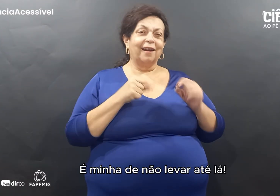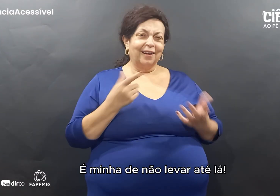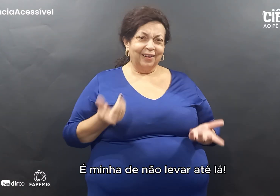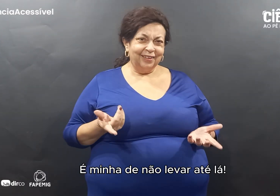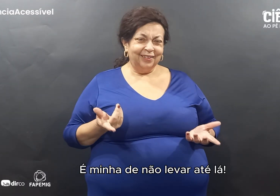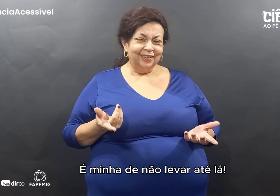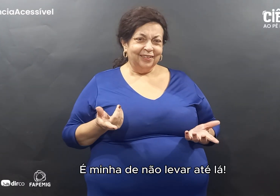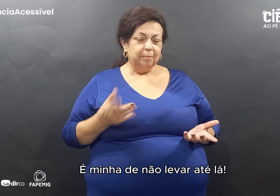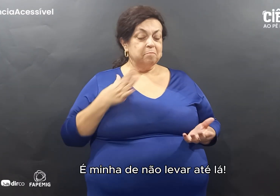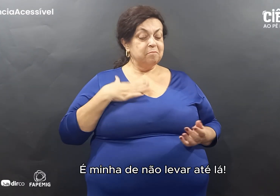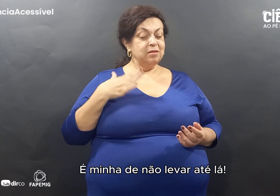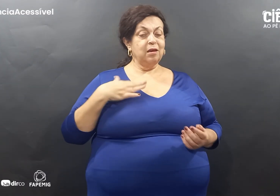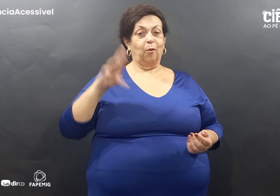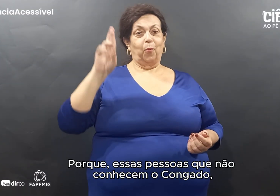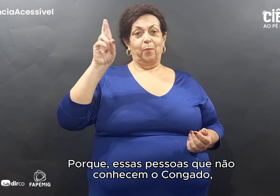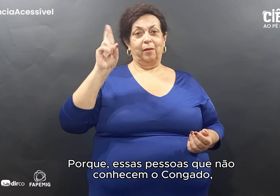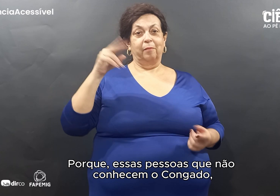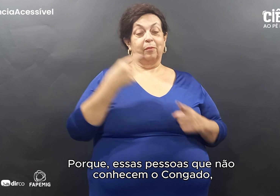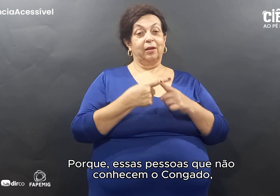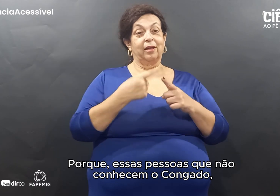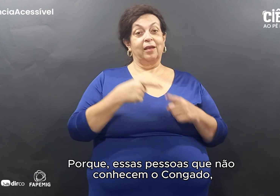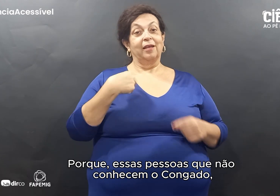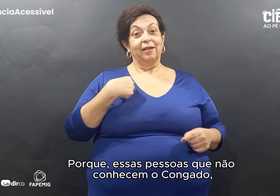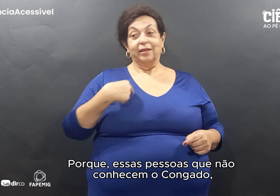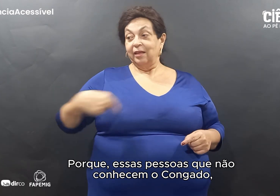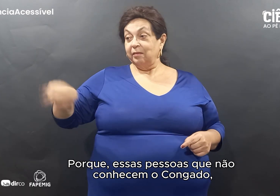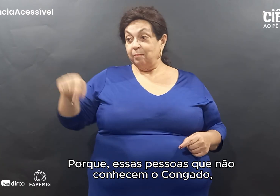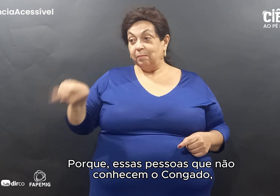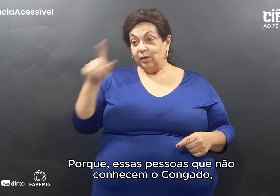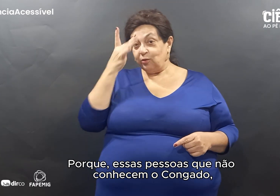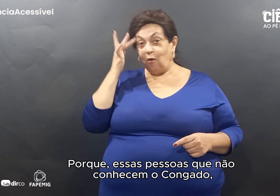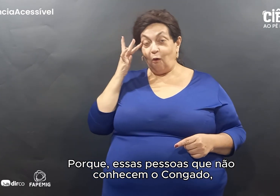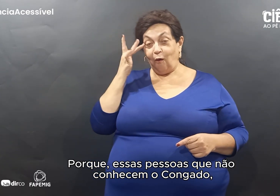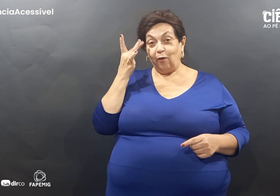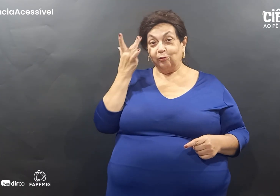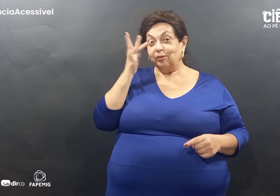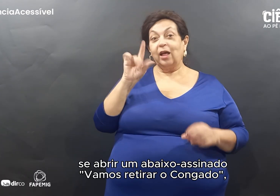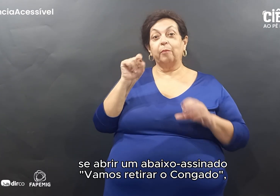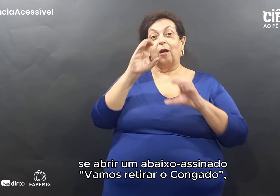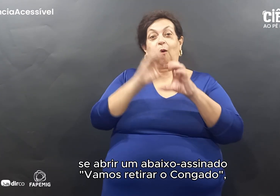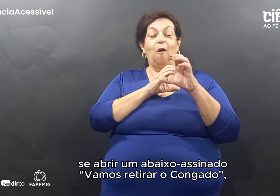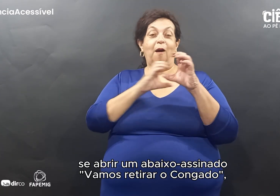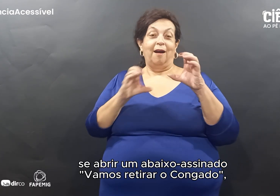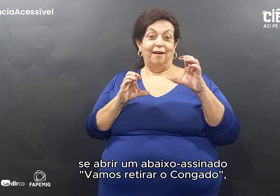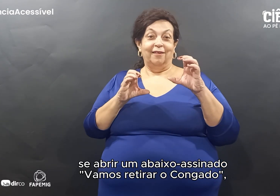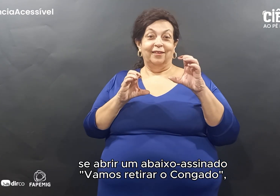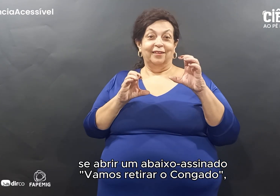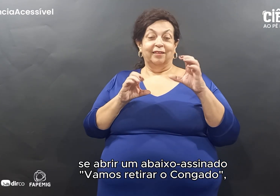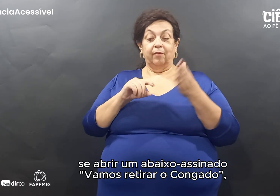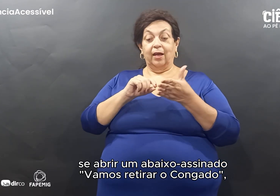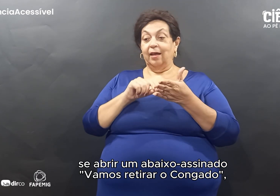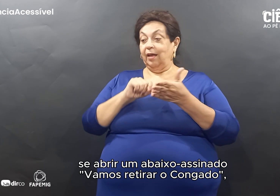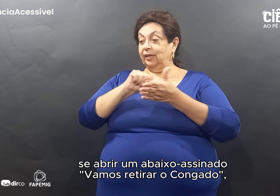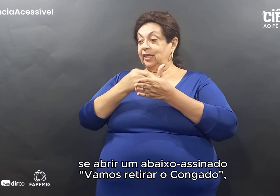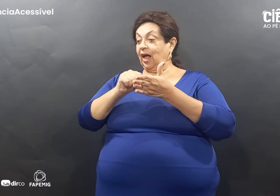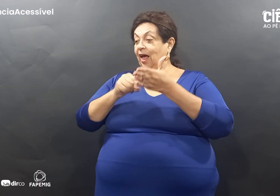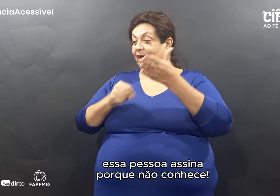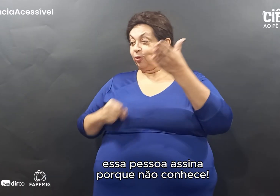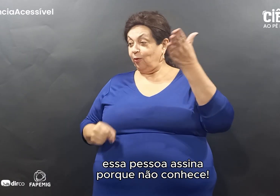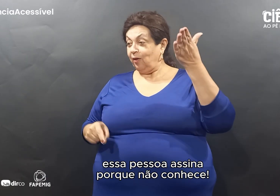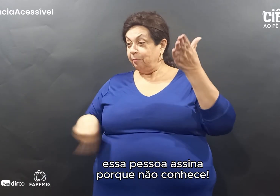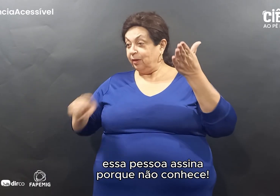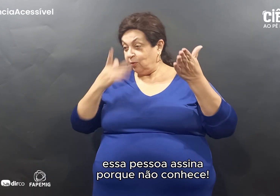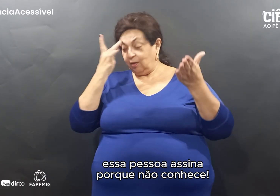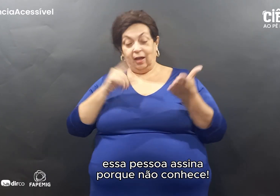É minha de não levar até lá. Porque essas pessoas que não conhecem o congado, se abrir um abaixo-assinado, vamos retirar o congado,